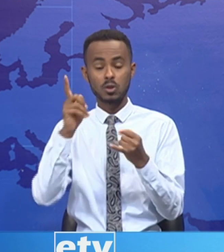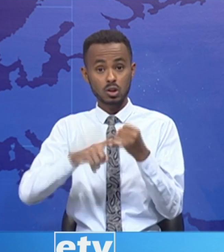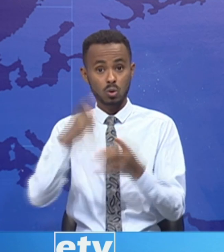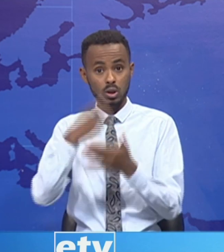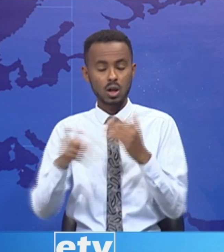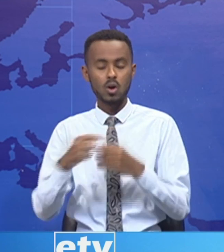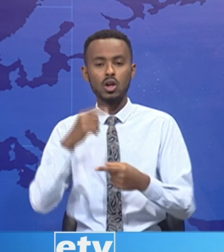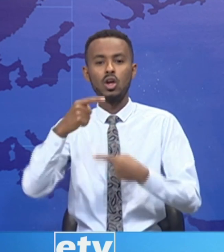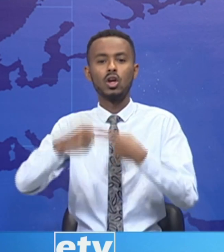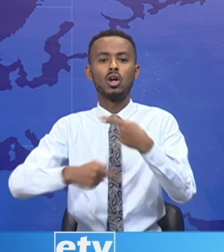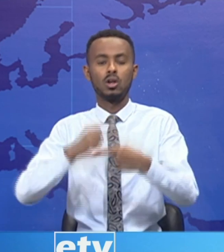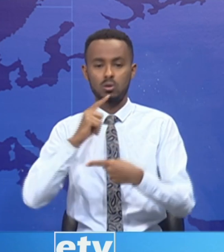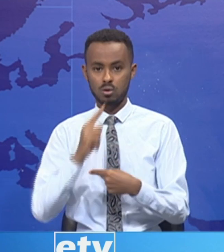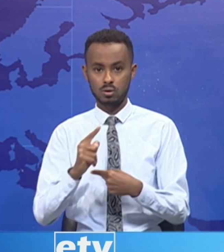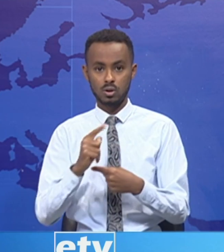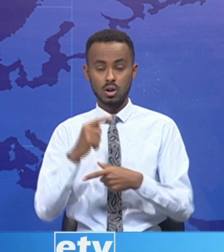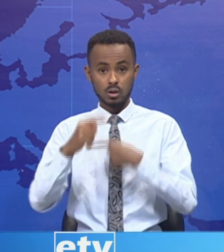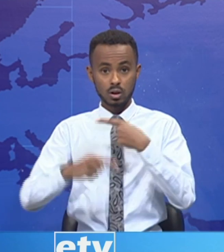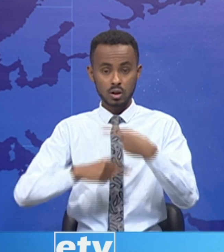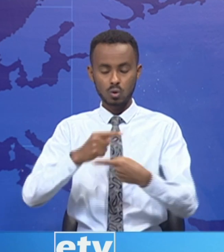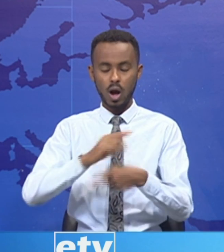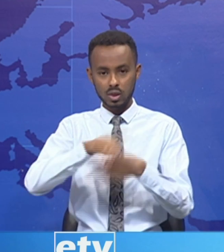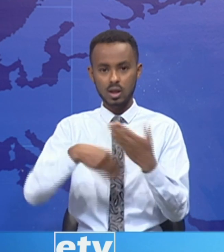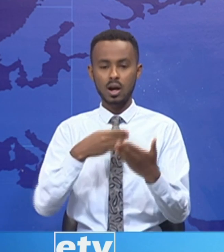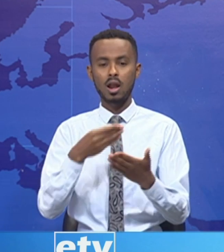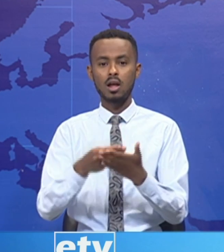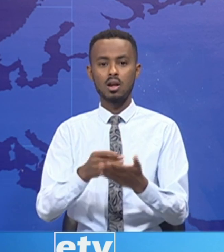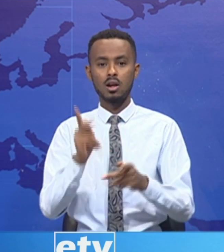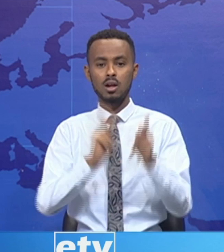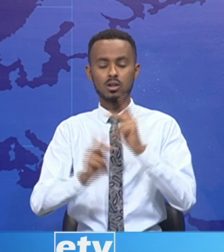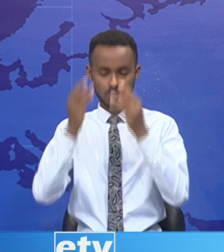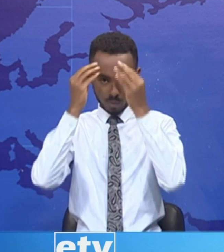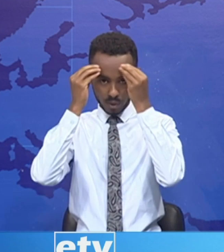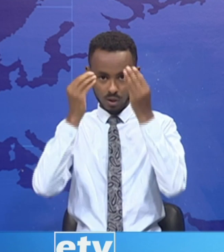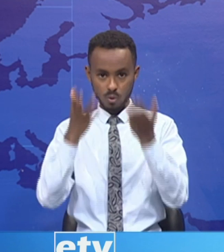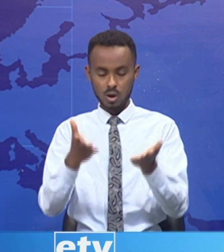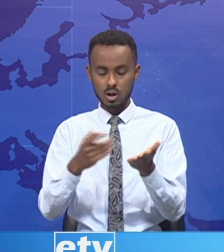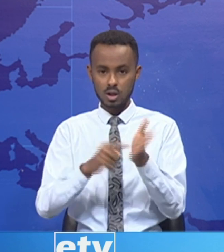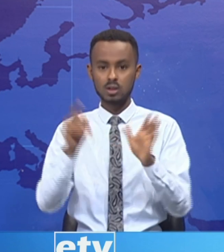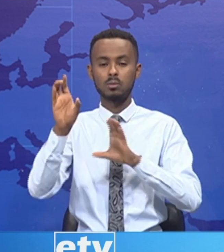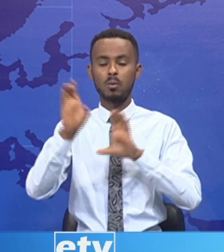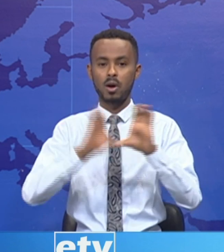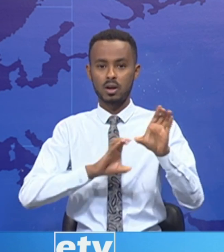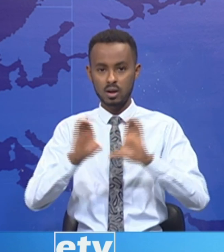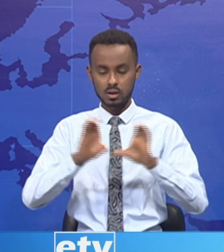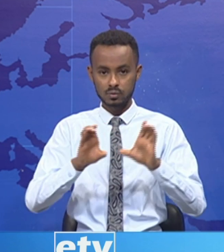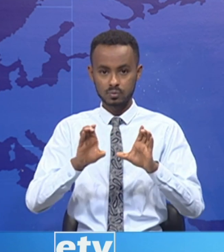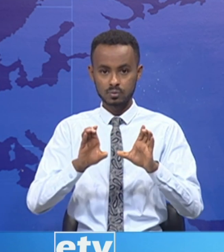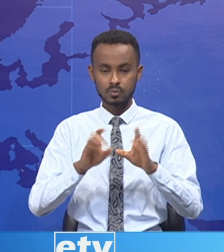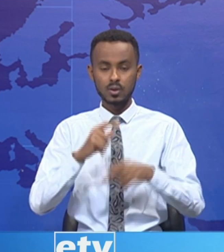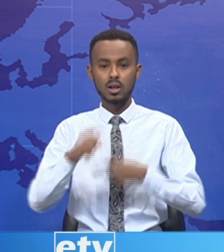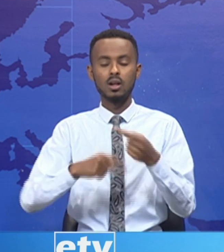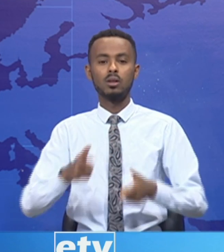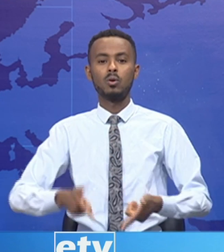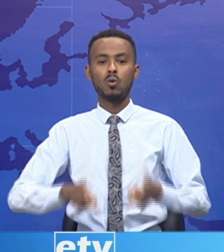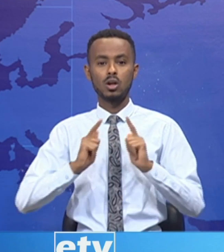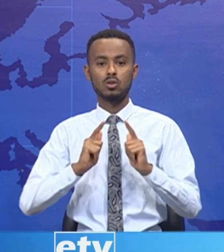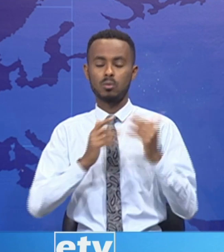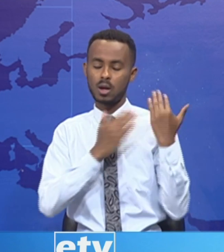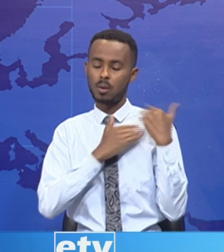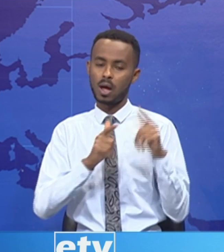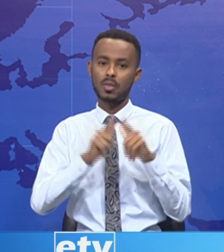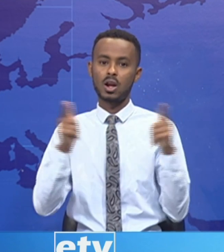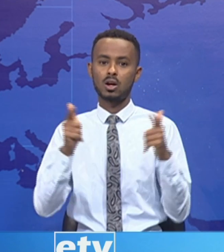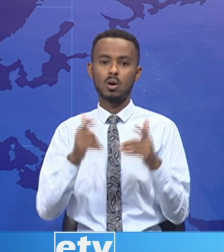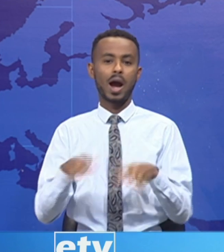ሳይሆን ሂደቱ ነው። ሂደቱን አጠቃላይ ለህዝብ በማሳወቅ ግልጽ በማድረግ ሂደት የሚኖራቸው ሚና በጣም ትልቅ ነው፣